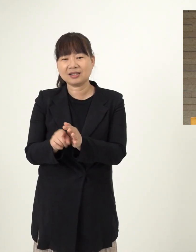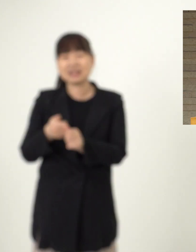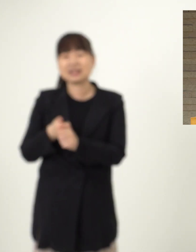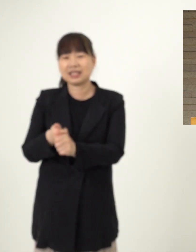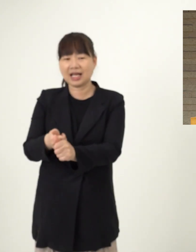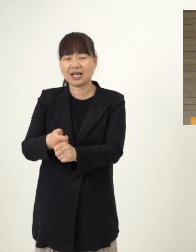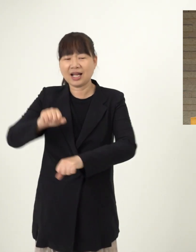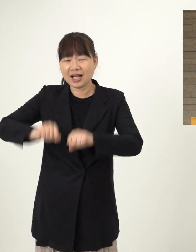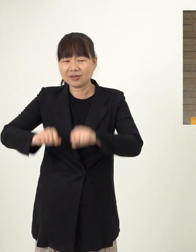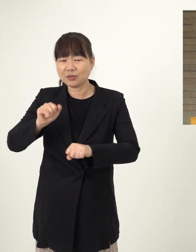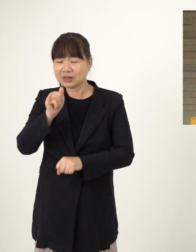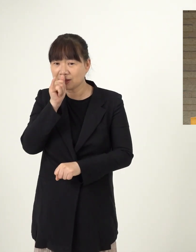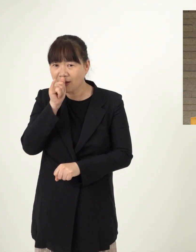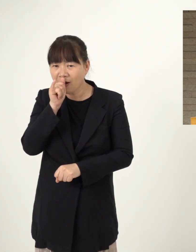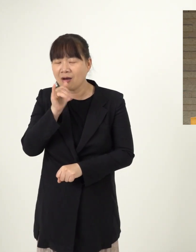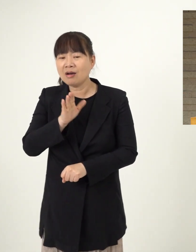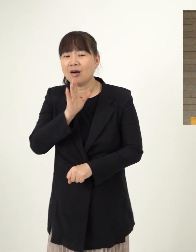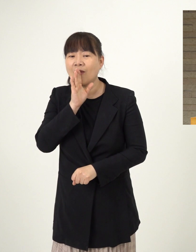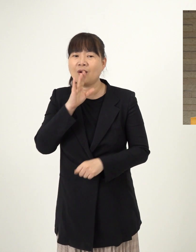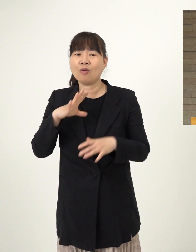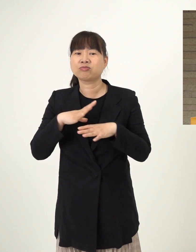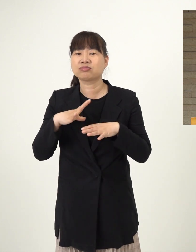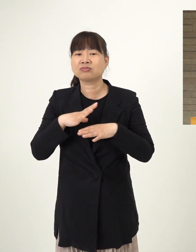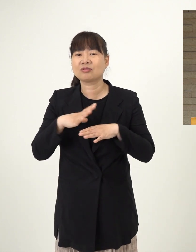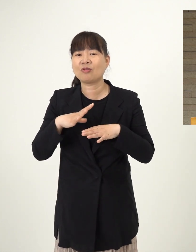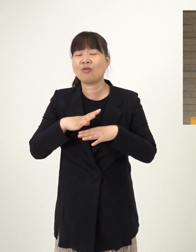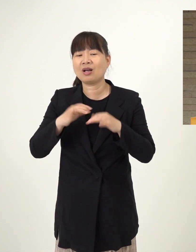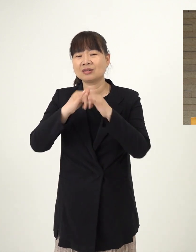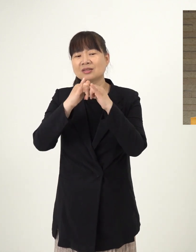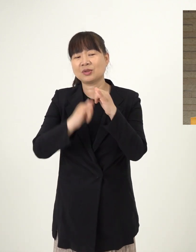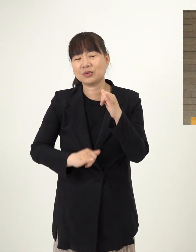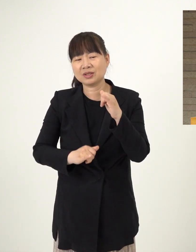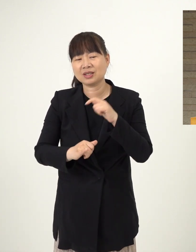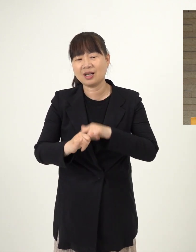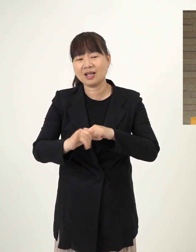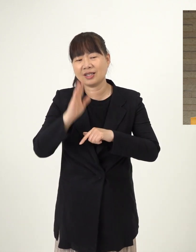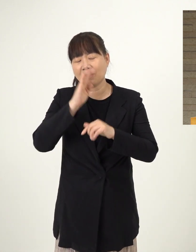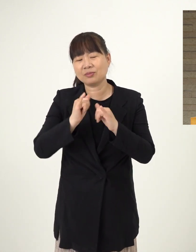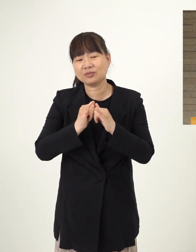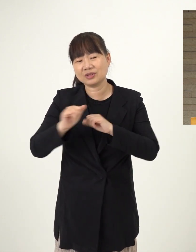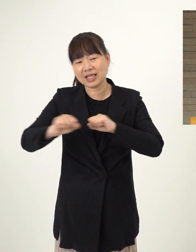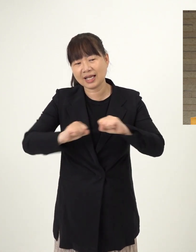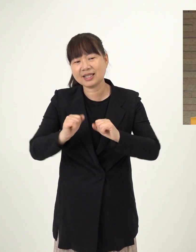두니까 얼마나 무서운 역사의 괴물이 돼요.